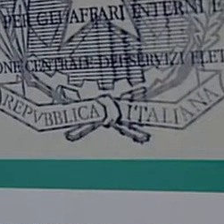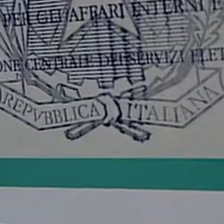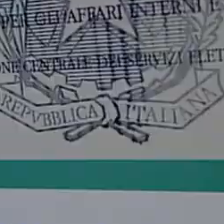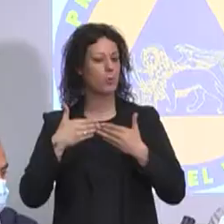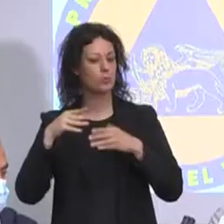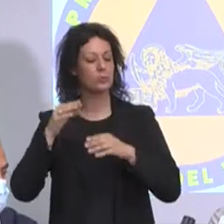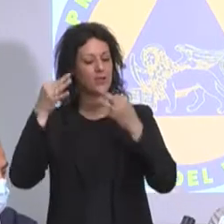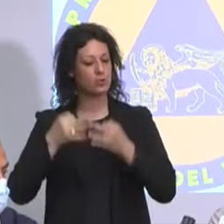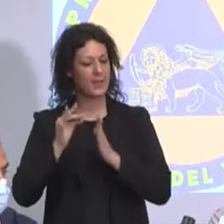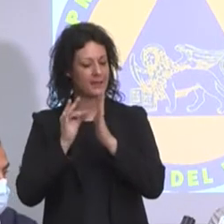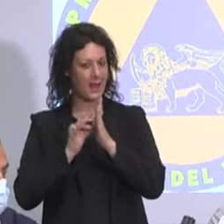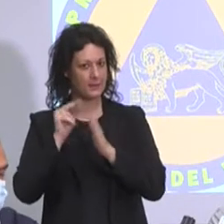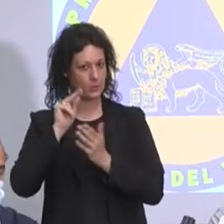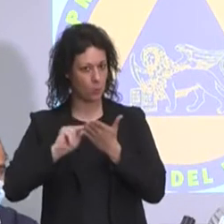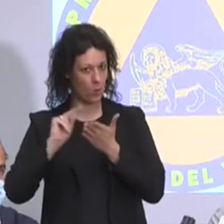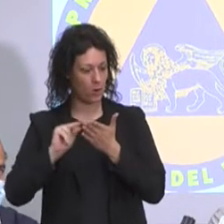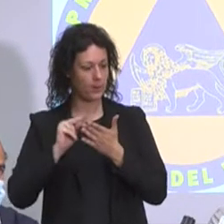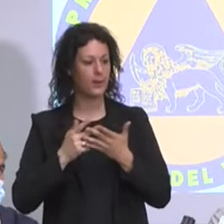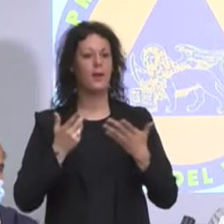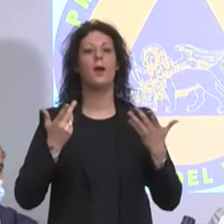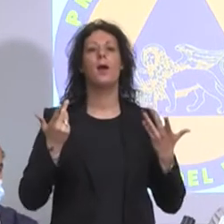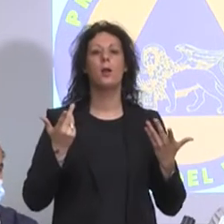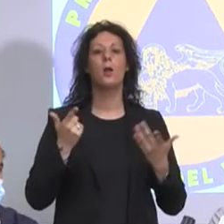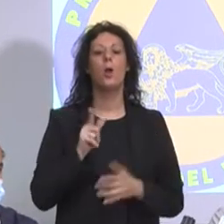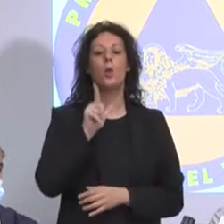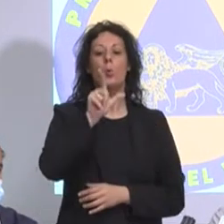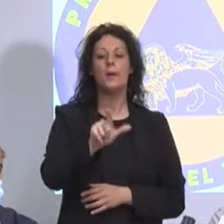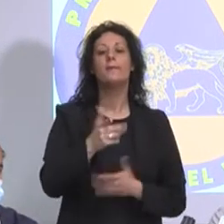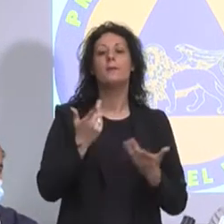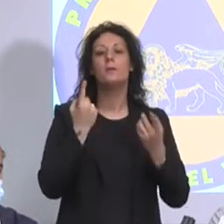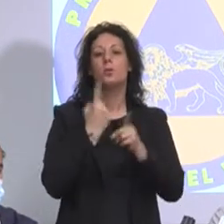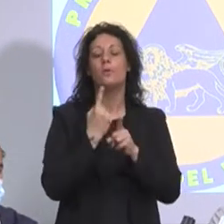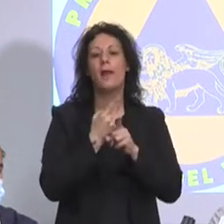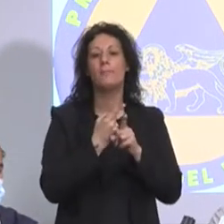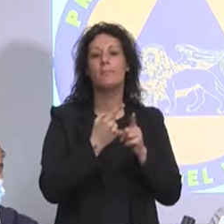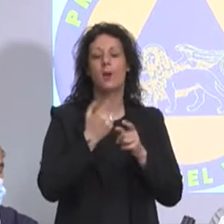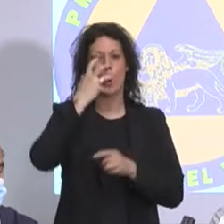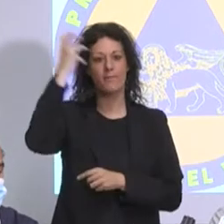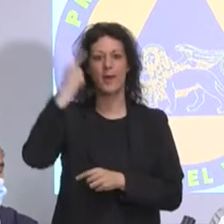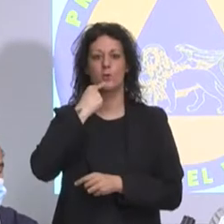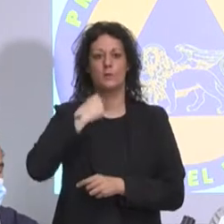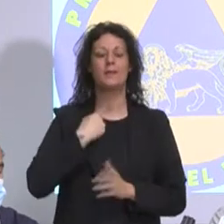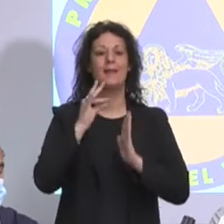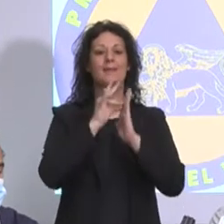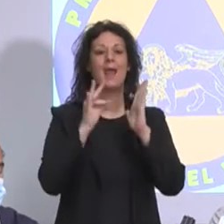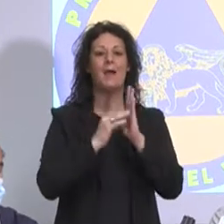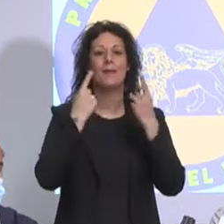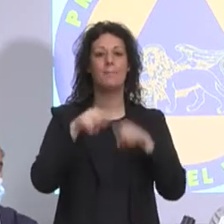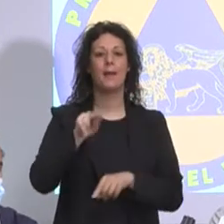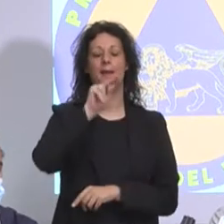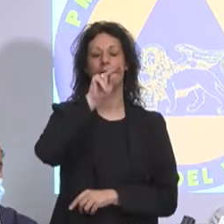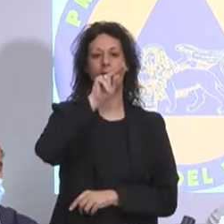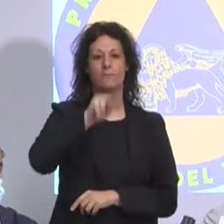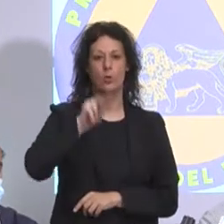meno che il governo non decida di lasciare la finestra e non darci mai la data, a quel punto noi convochiamo le elezioni il 20 di